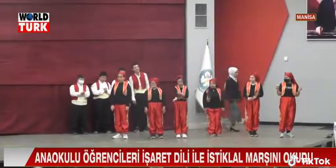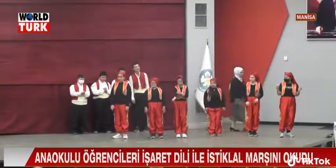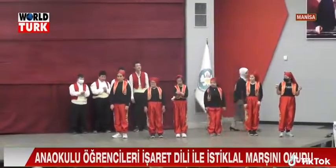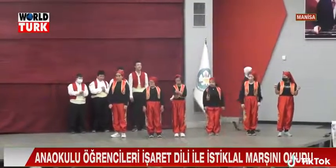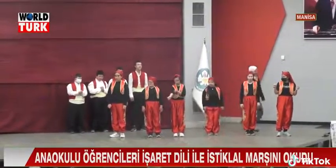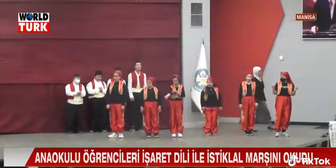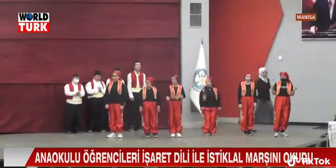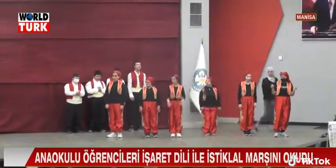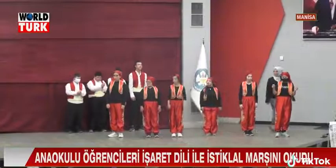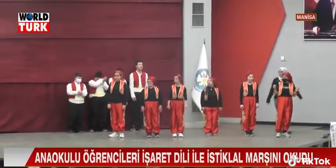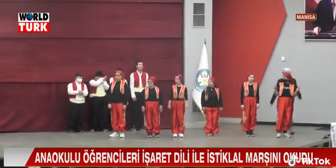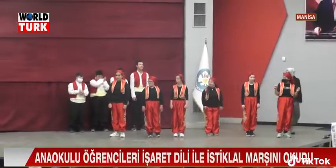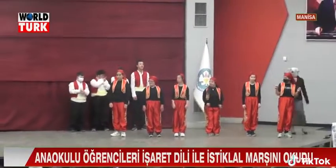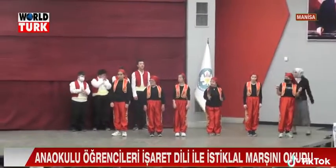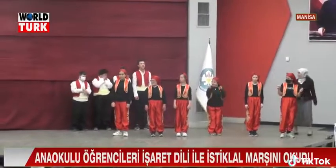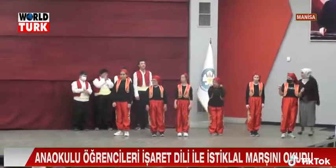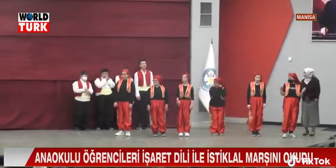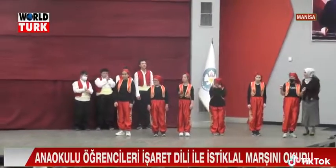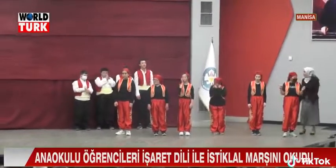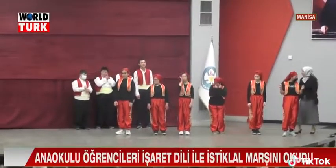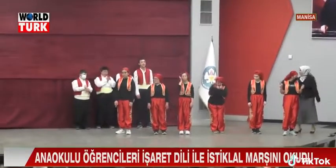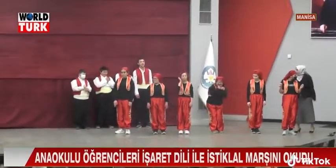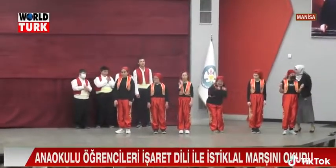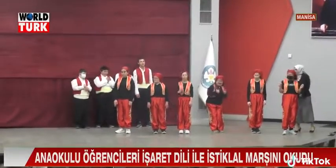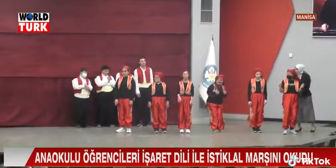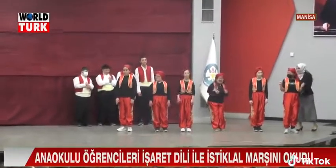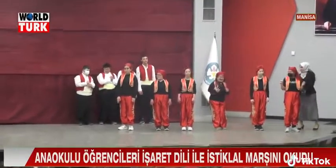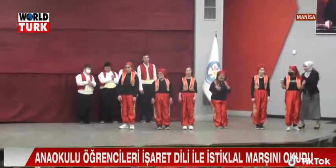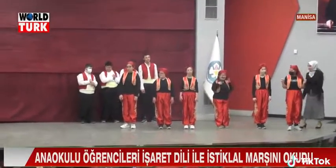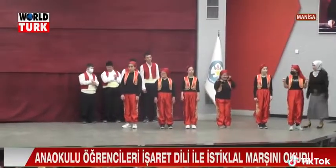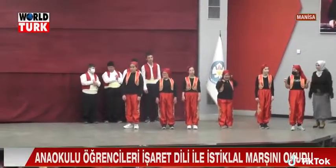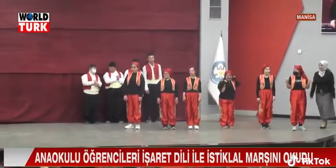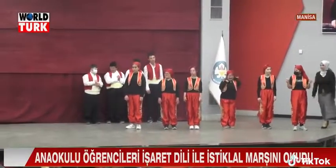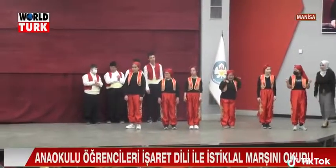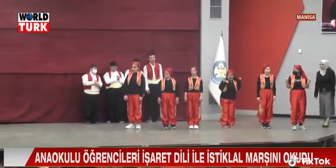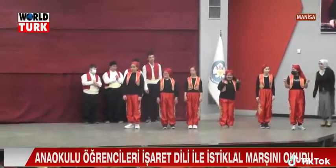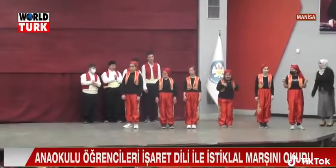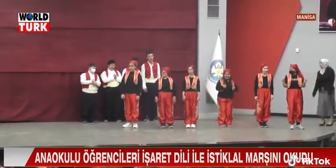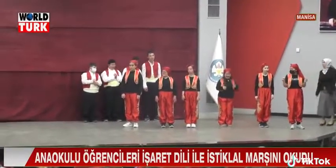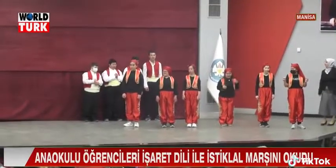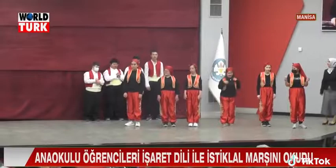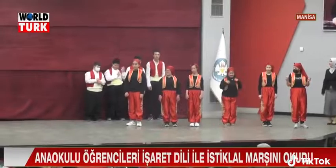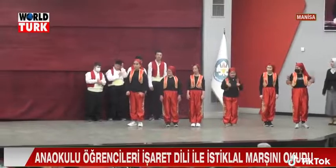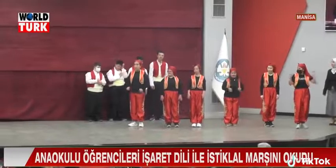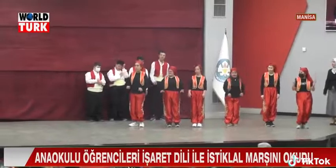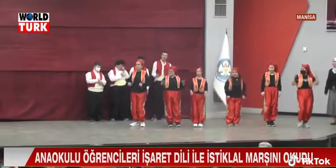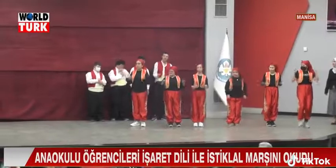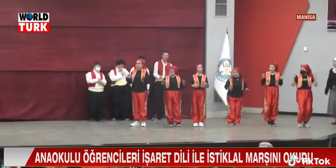öğrenci velileri ve vatandaşlar yoğun ilgi gösterdi. Bir Destek Bin Mutluluk projesi kapsamında Engelliler Haftası Farkındalık Günü kutlamaları